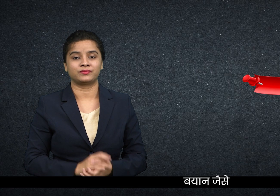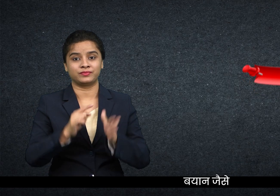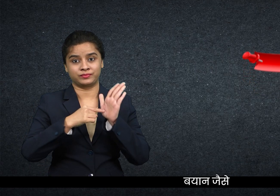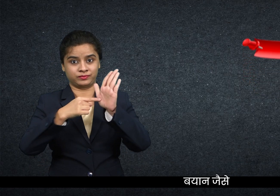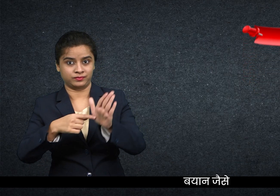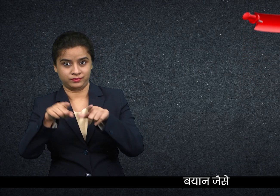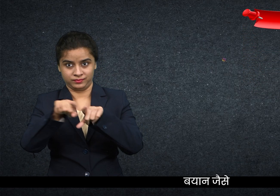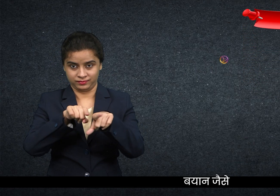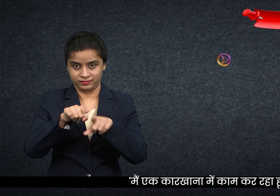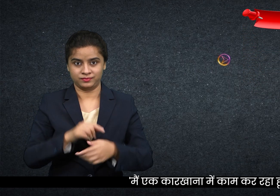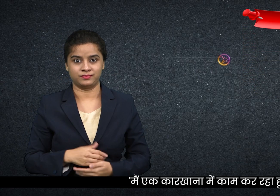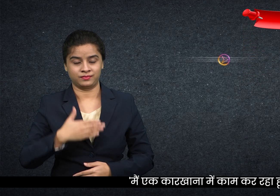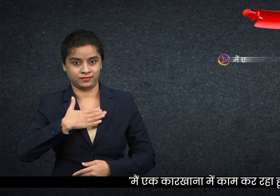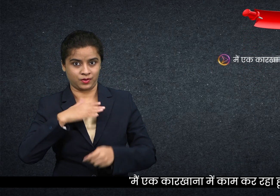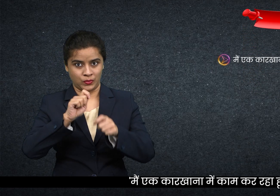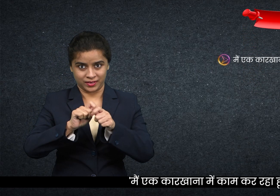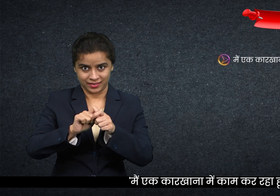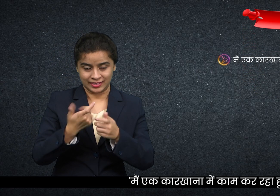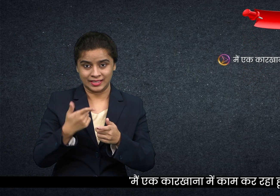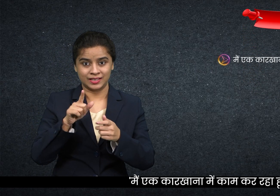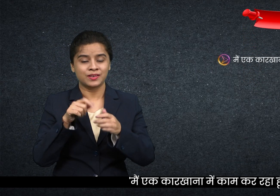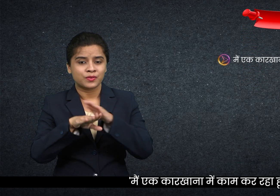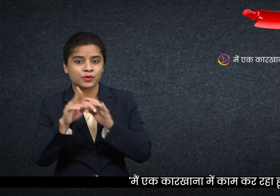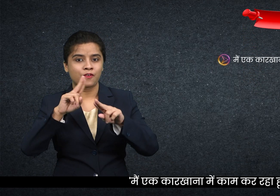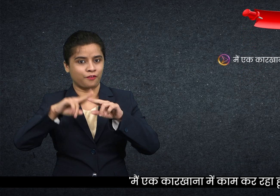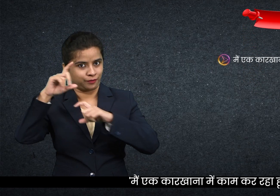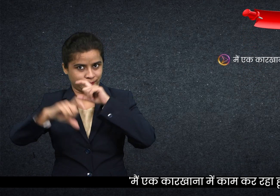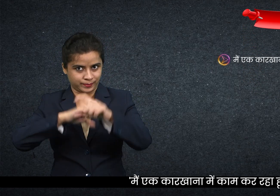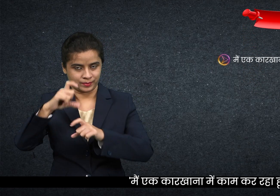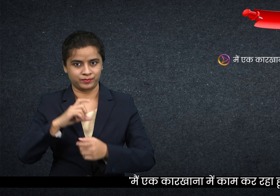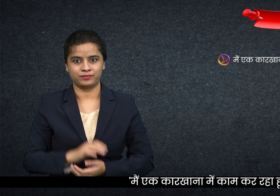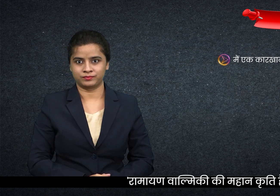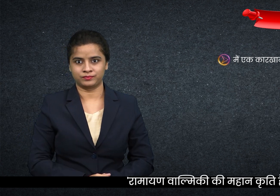बयान, जैसे मैं एक कारखाना में काम कर रहा हूँ।